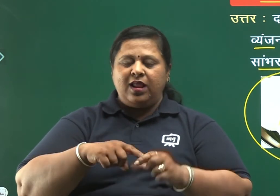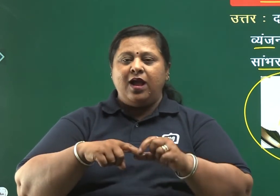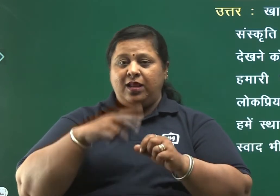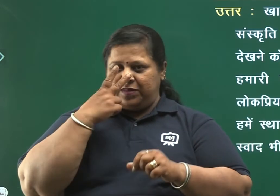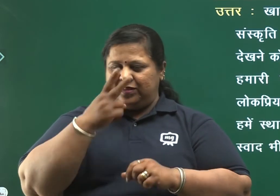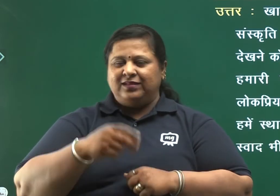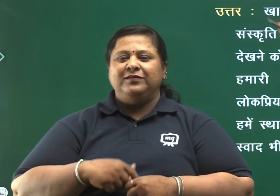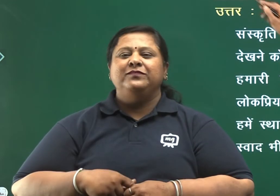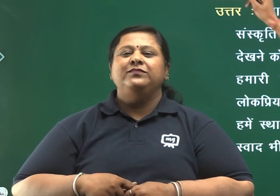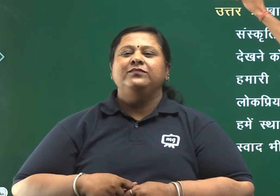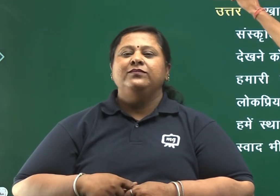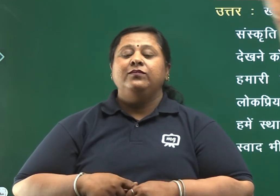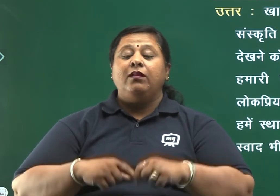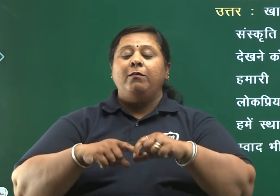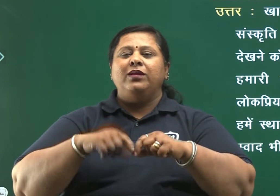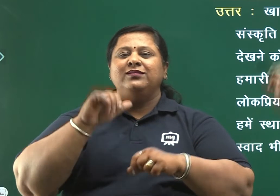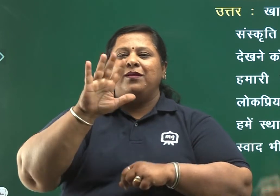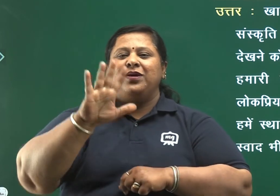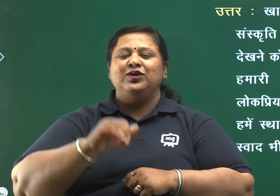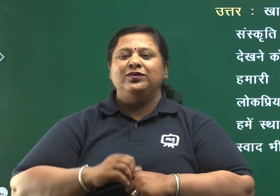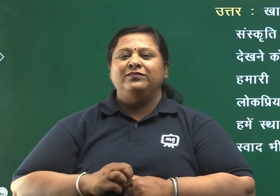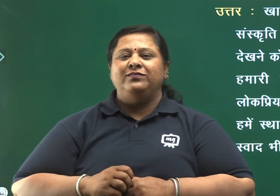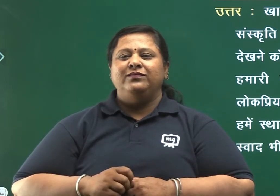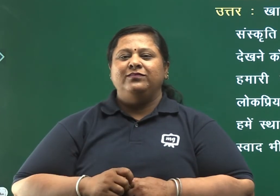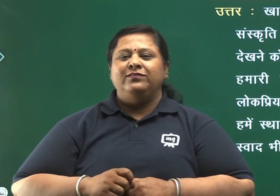हैं। प्रश्न संख्या 5,